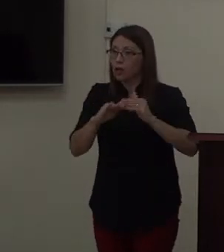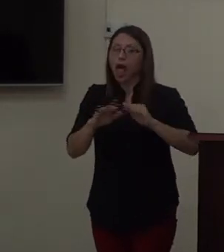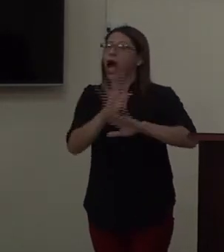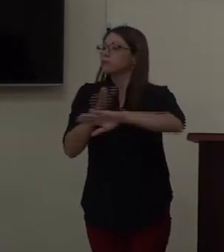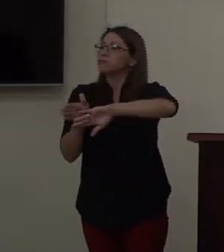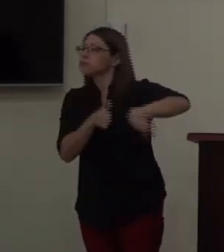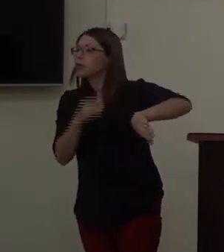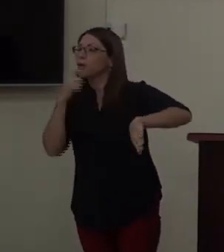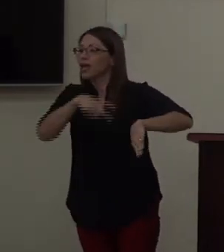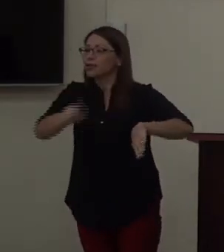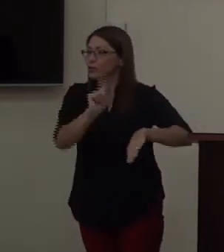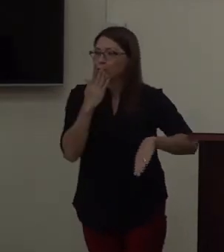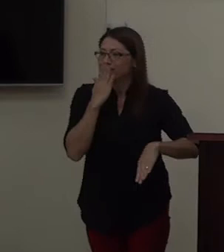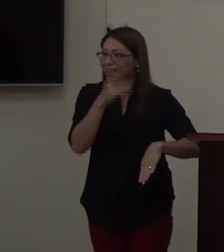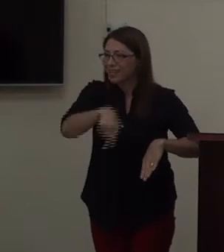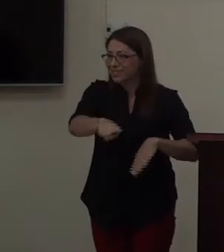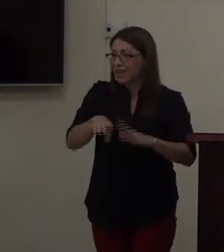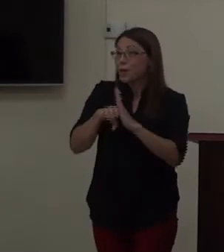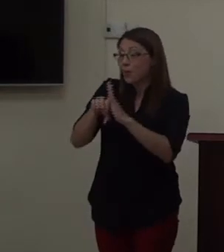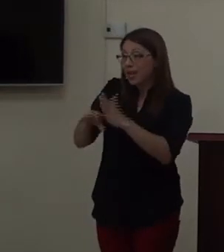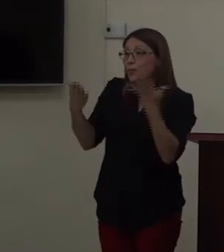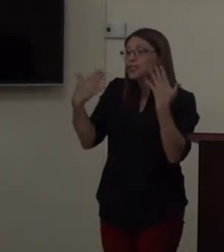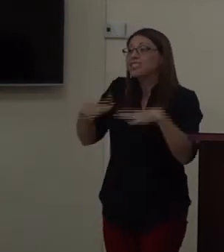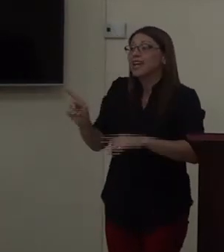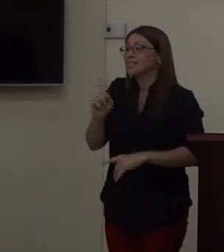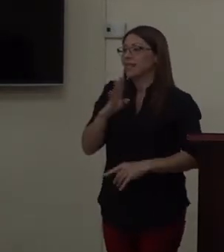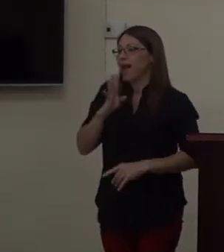eran indígenas. Porque no eran indígenas, bueno, por ejemplo, ya ni siquiera hablan.